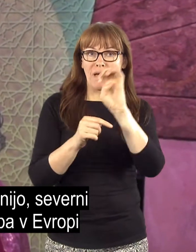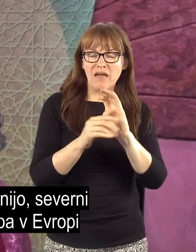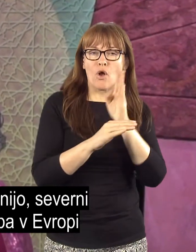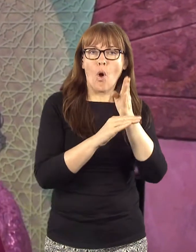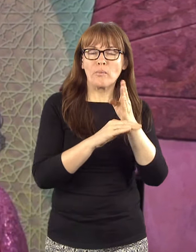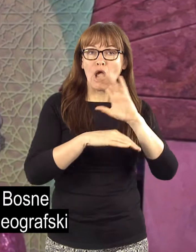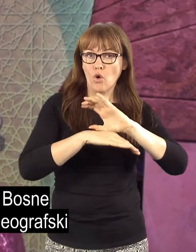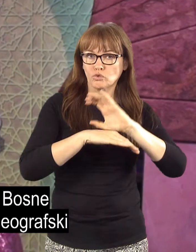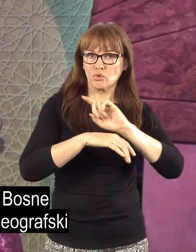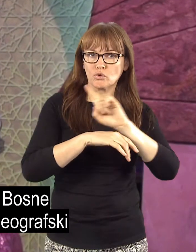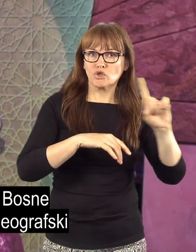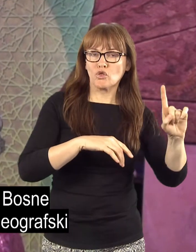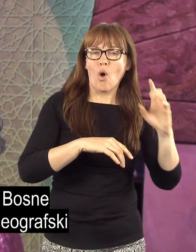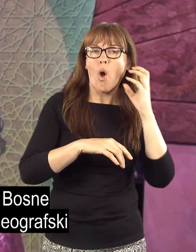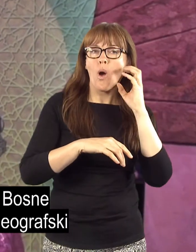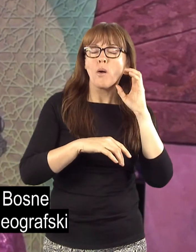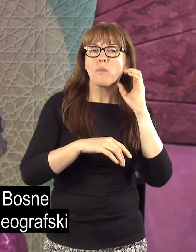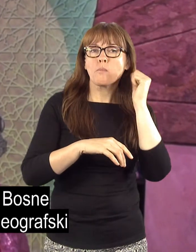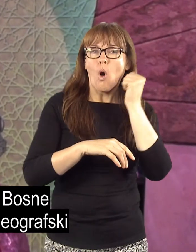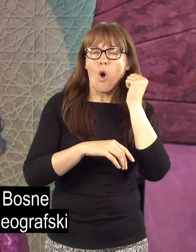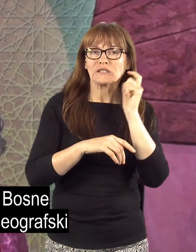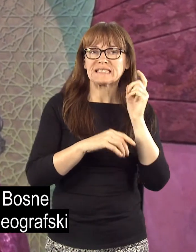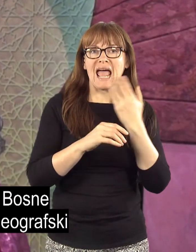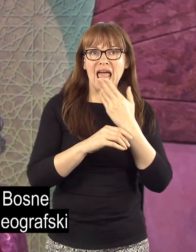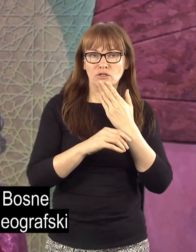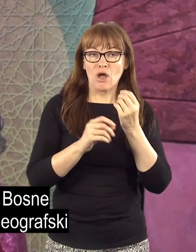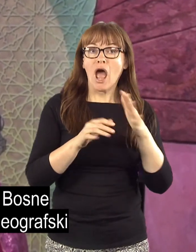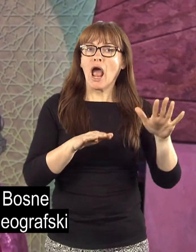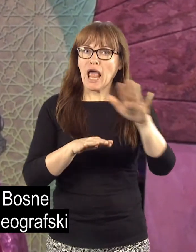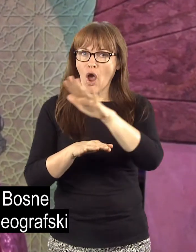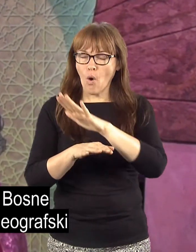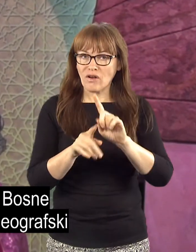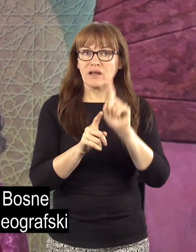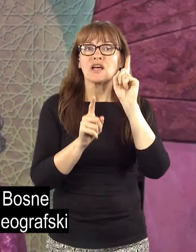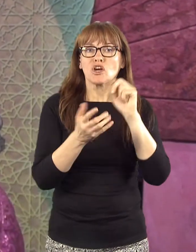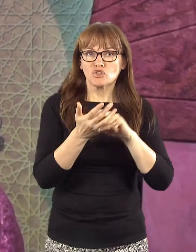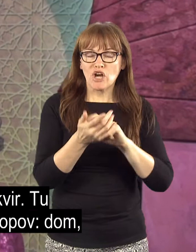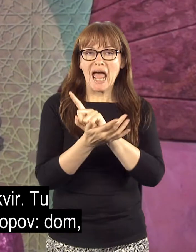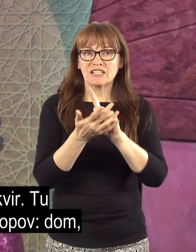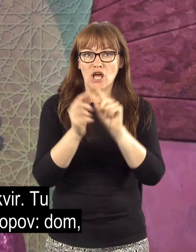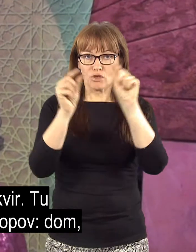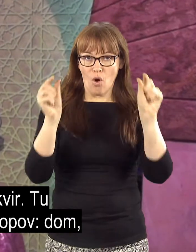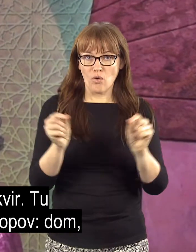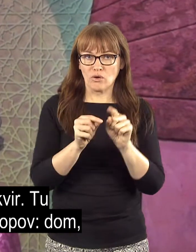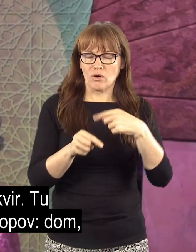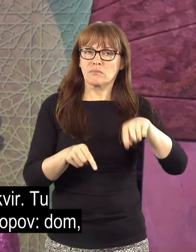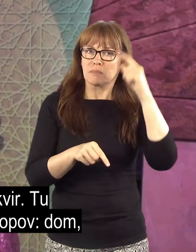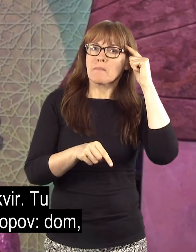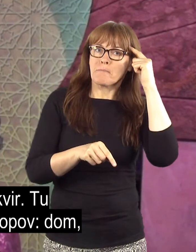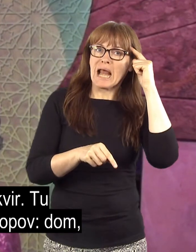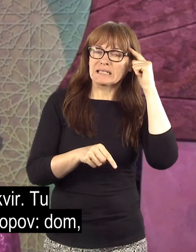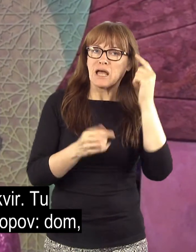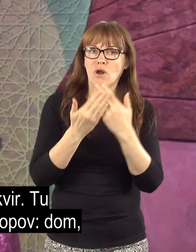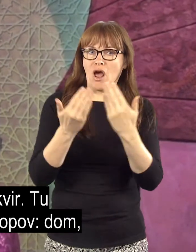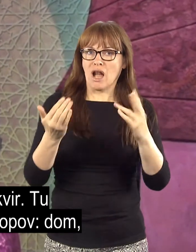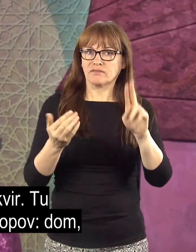Evropi preko Turčije vse do Bosne in Hercegovine. To geografsko in pa seveda časovni okvir. In pa seveda tu